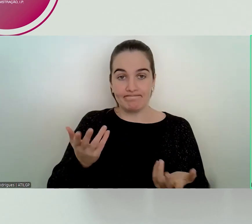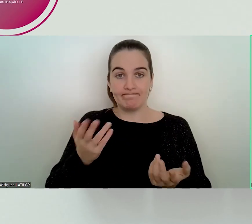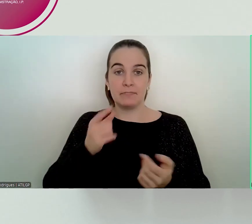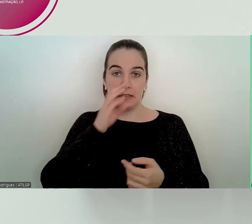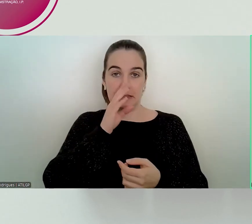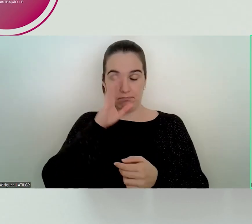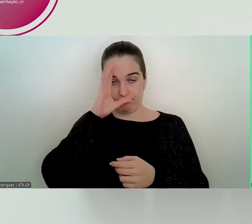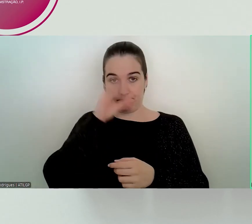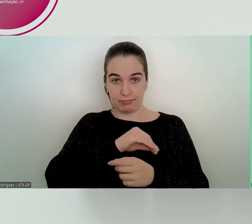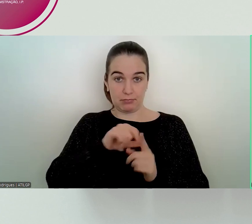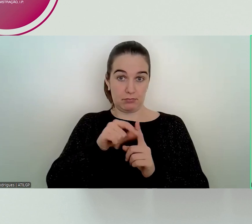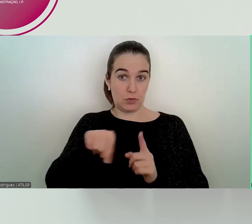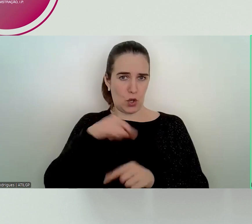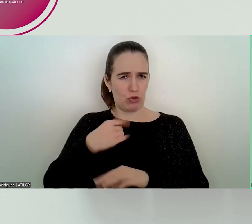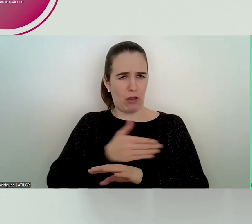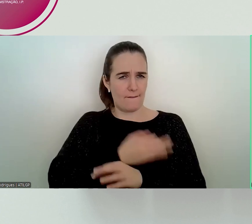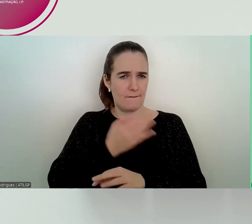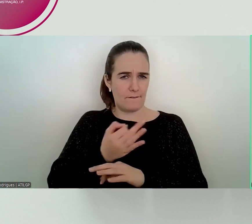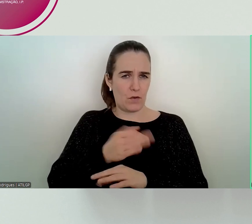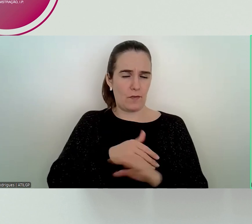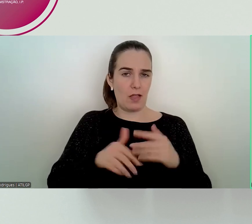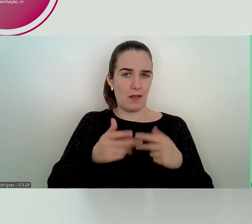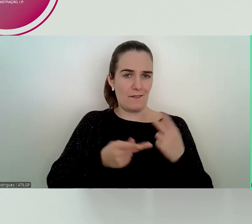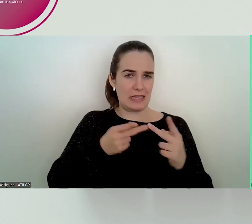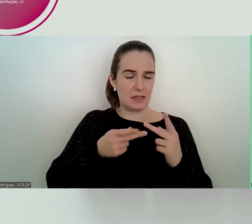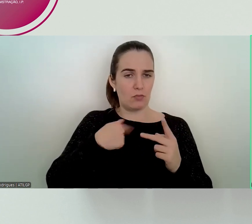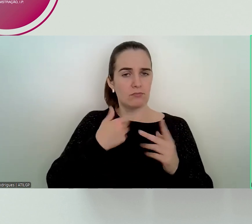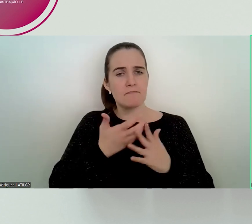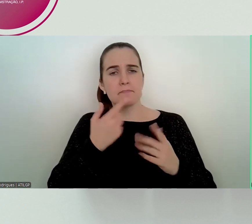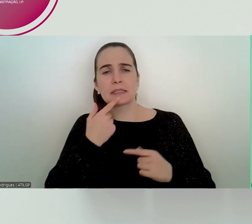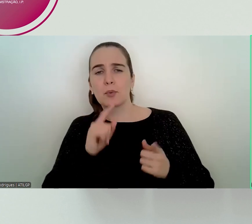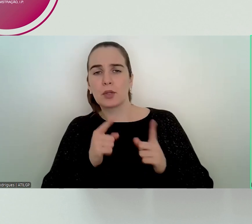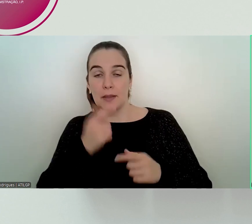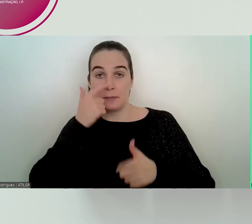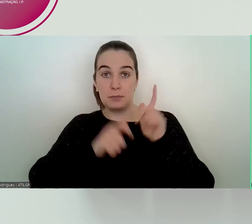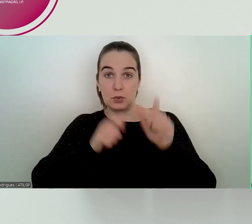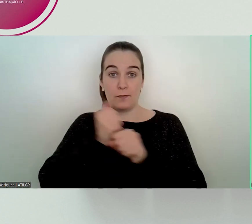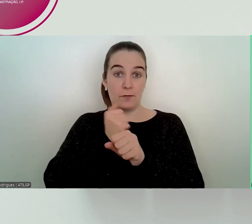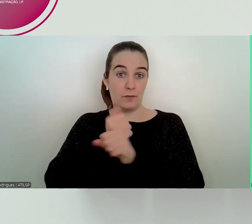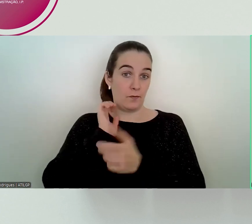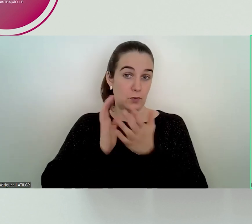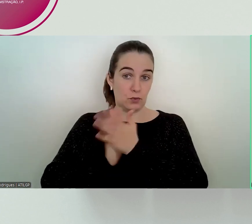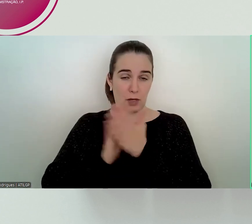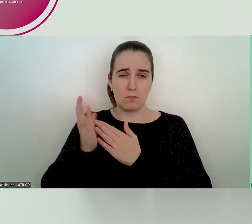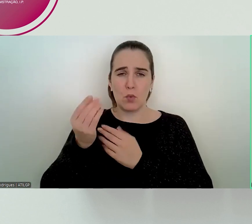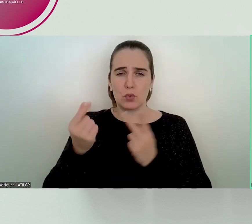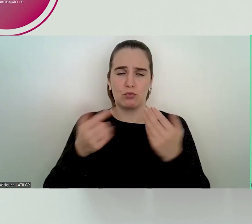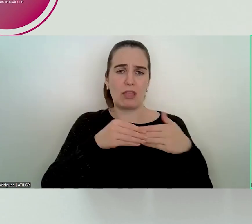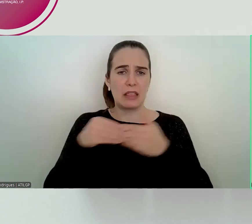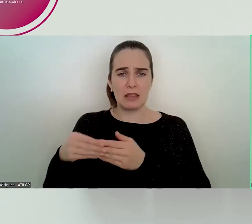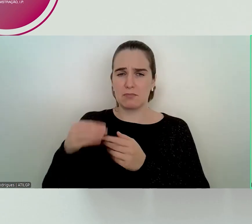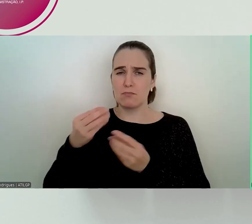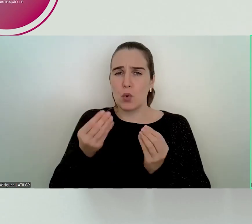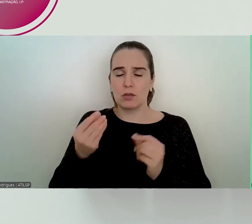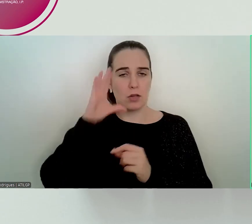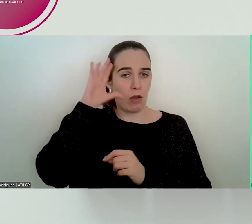que ficou claro com esta avaliação é que muitos dos trabalhadores da administração pública, muitos dos dirigentes não conhecem